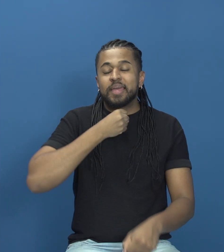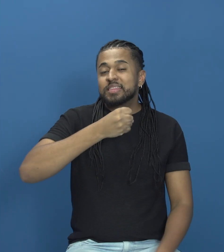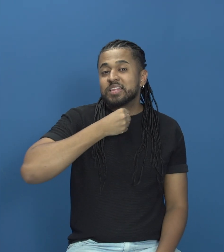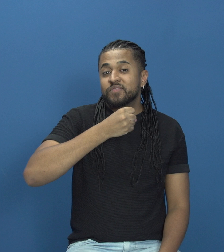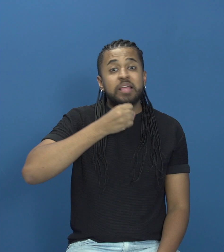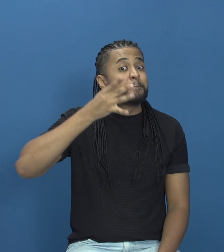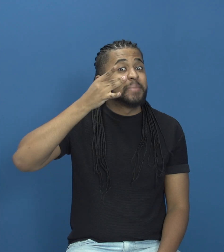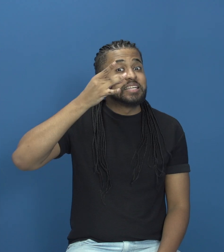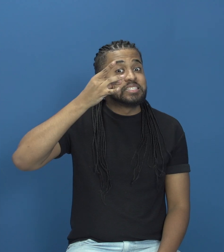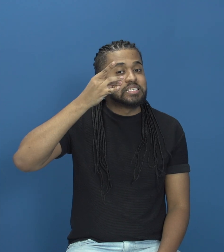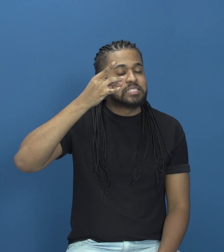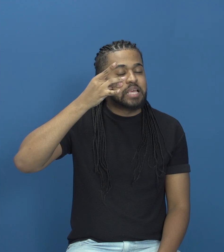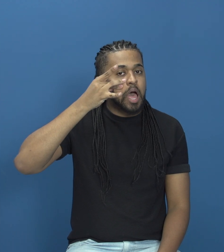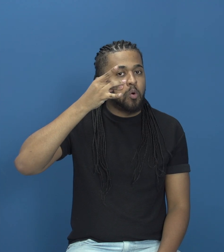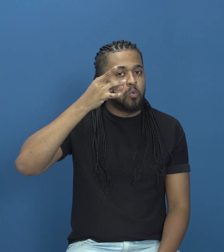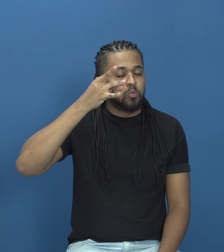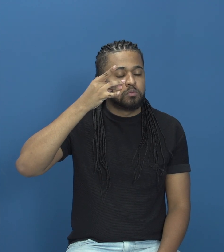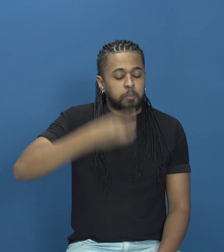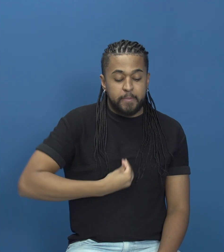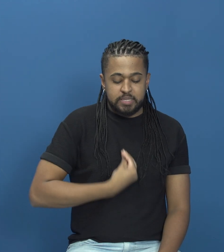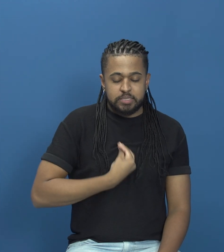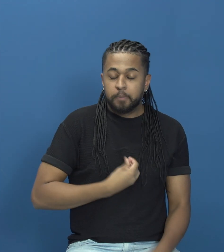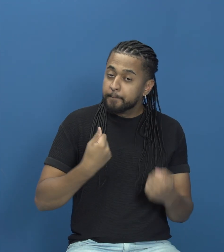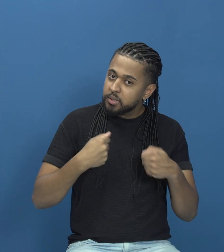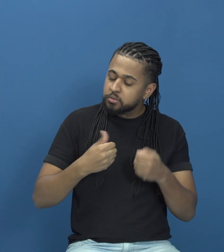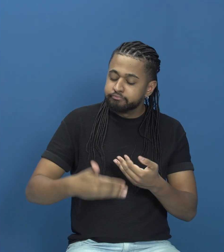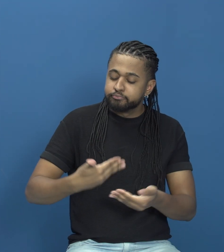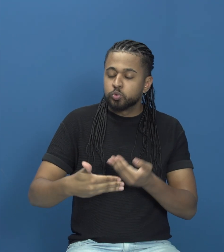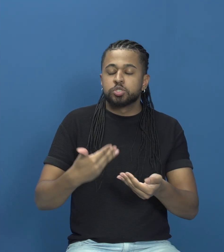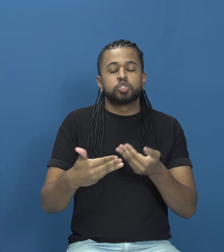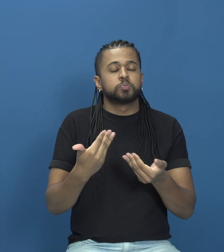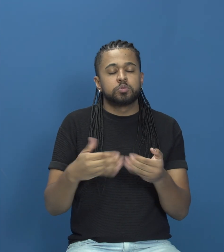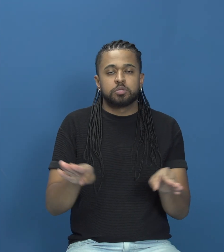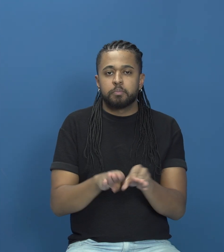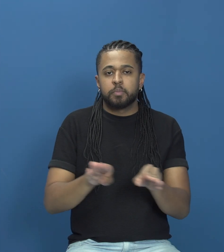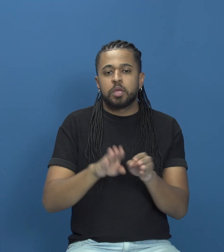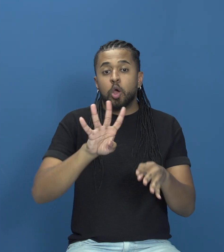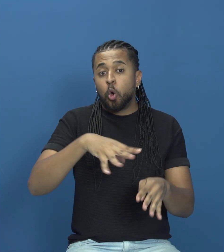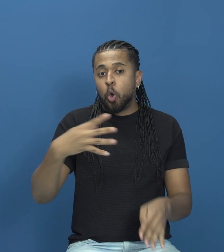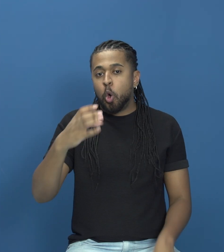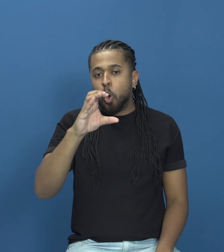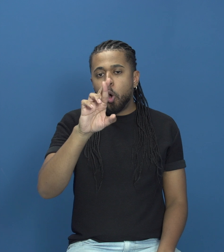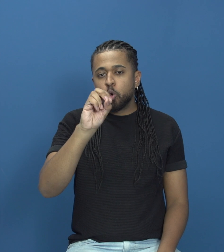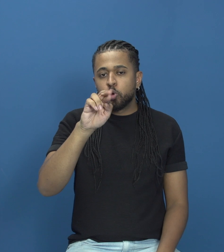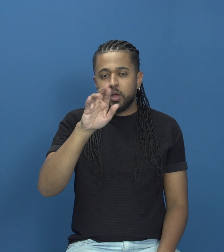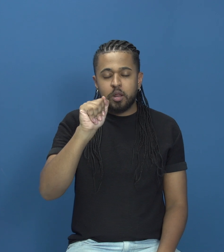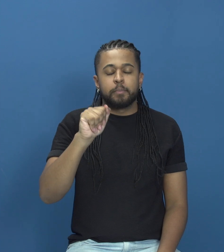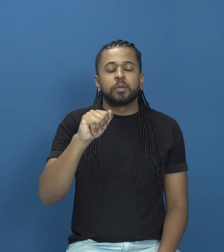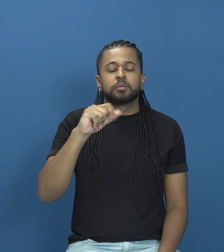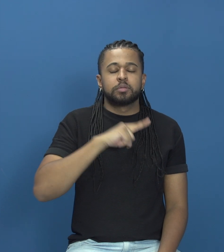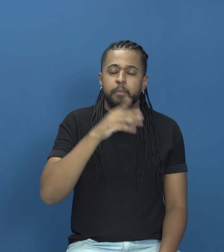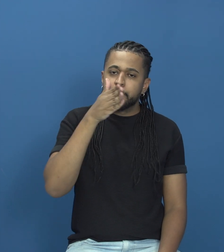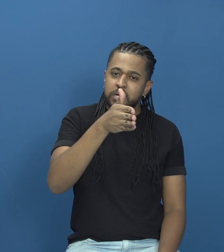entrevista presencial, devendo-se atentar aos procedimentos e ao cronograma, agendamento